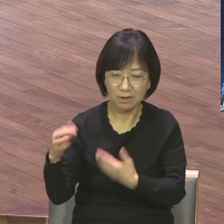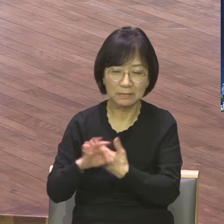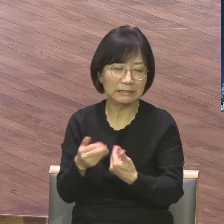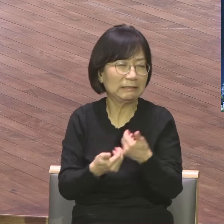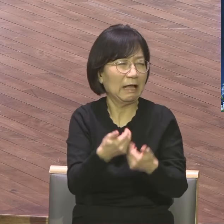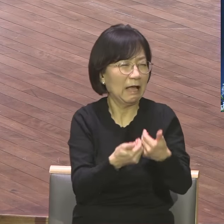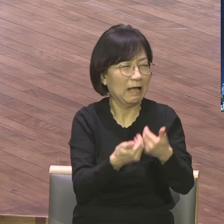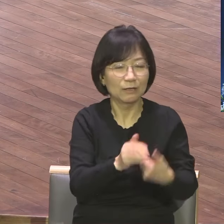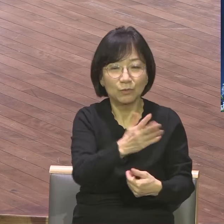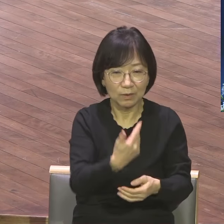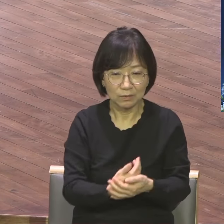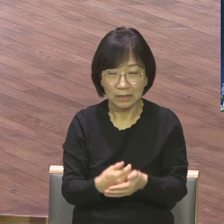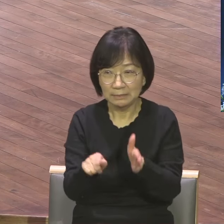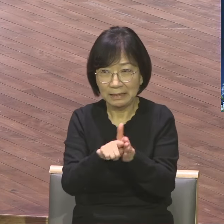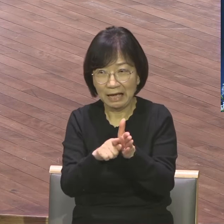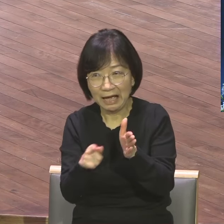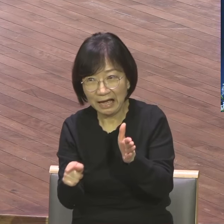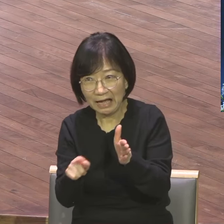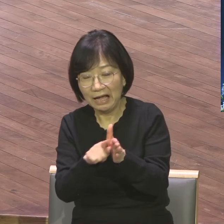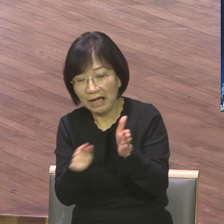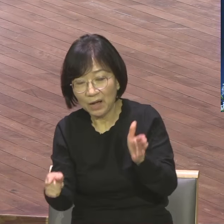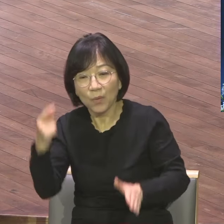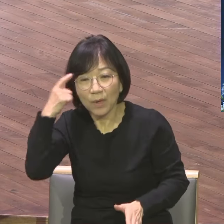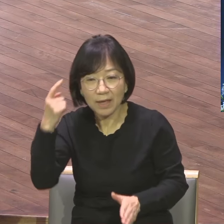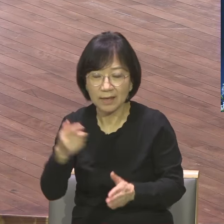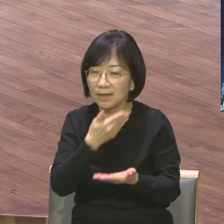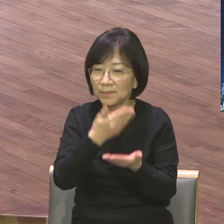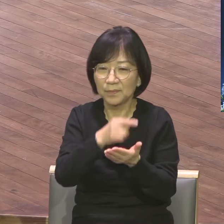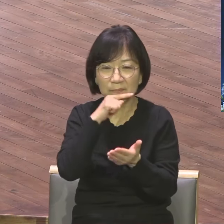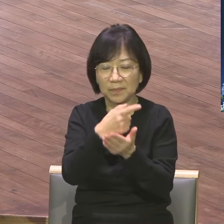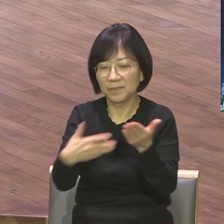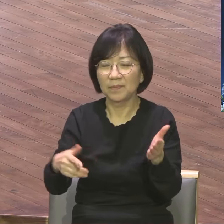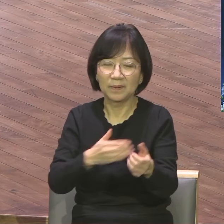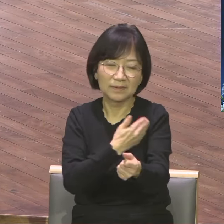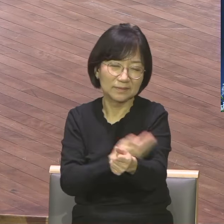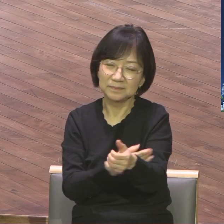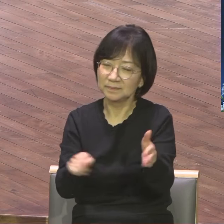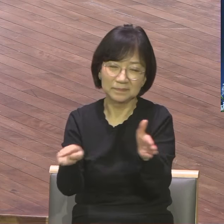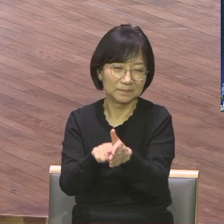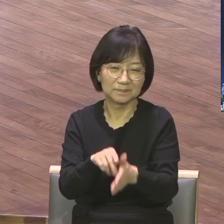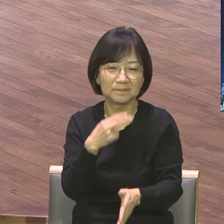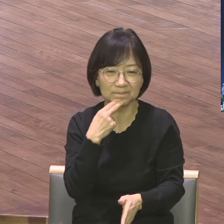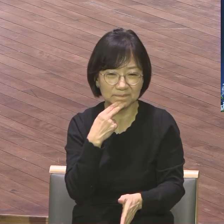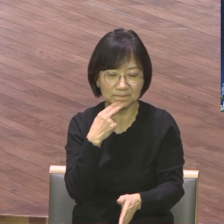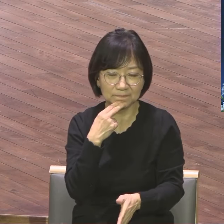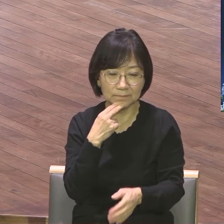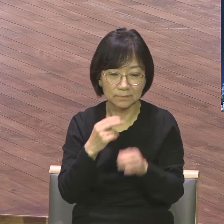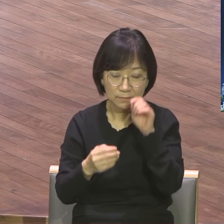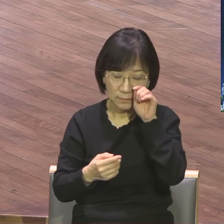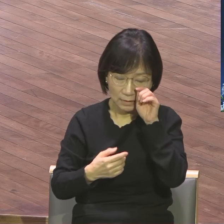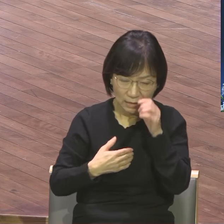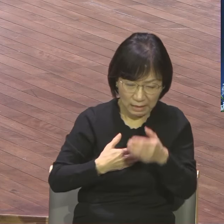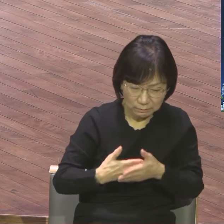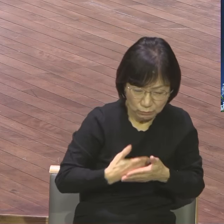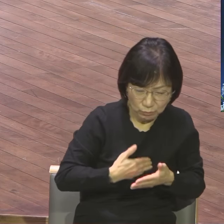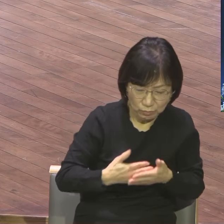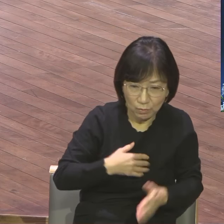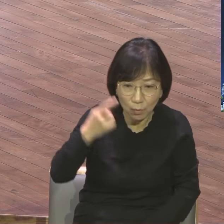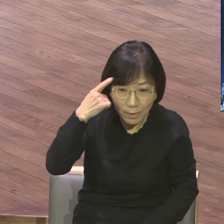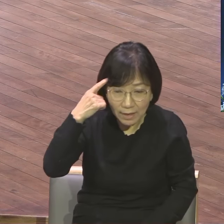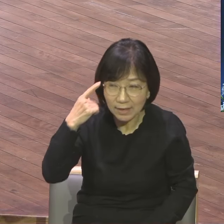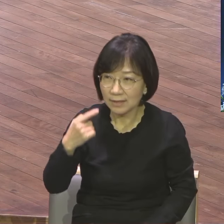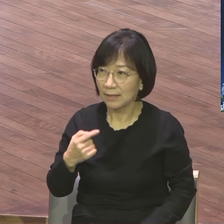왜 흔들립니까? 보혈의 능력을 믿지 않기 때문에. 왜 불안합니까? 나를 위해 십자가에 주신 그리스도의